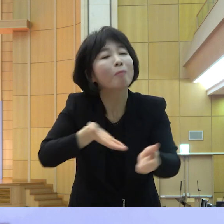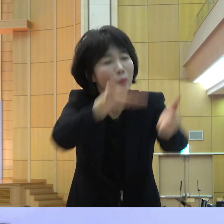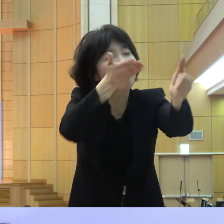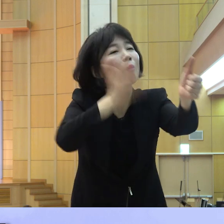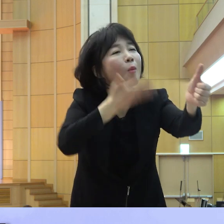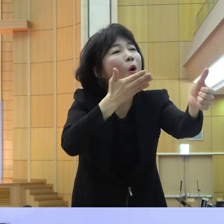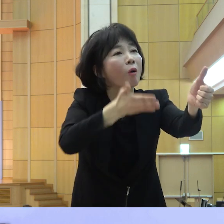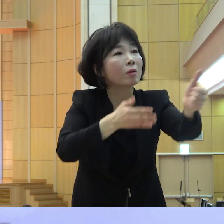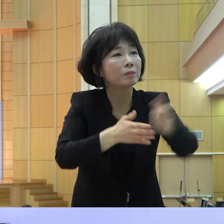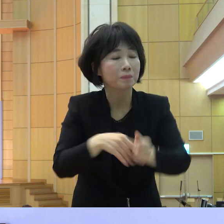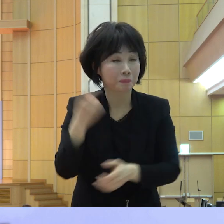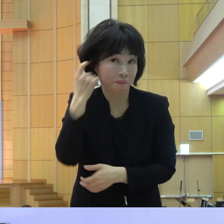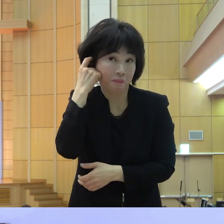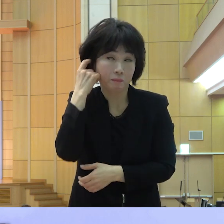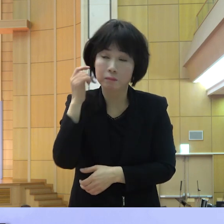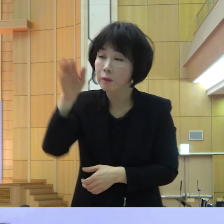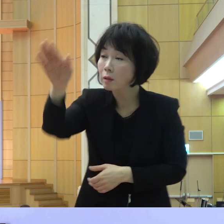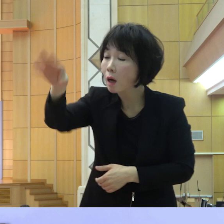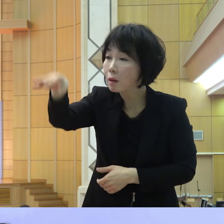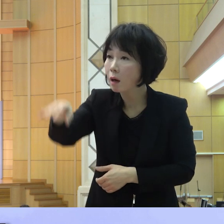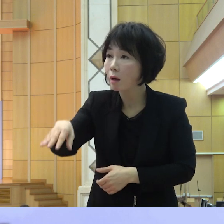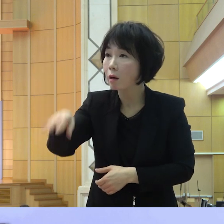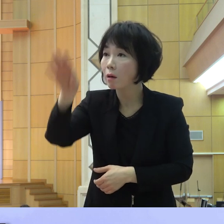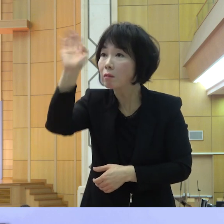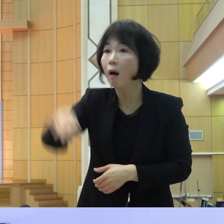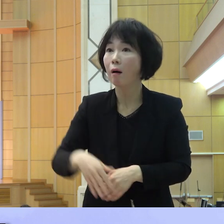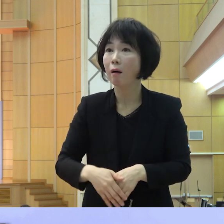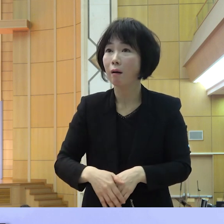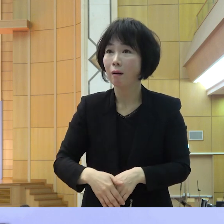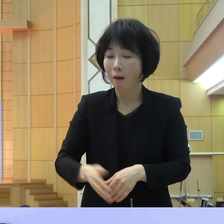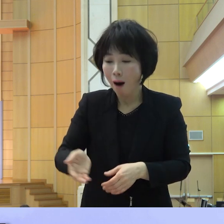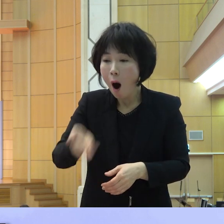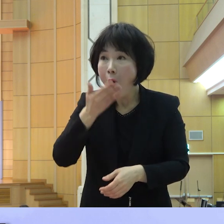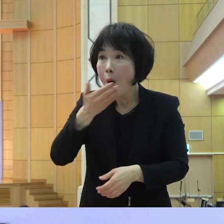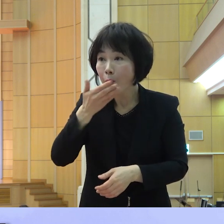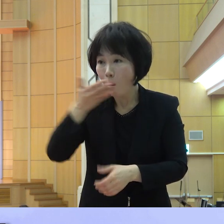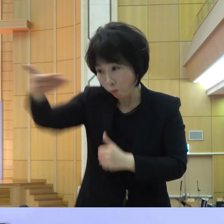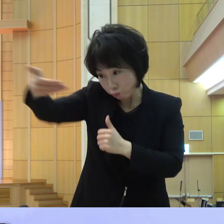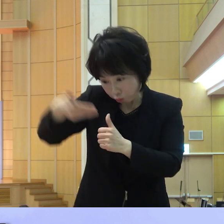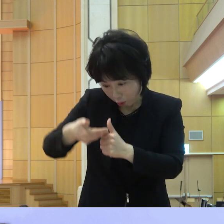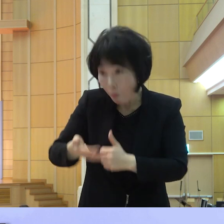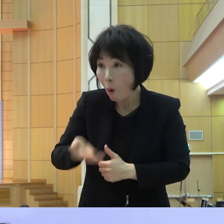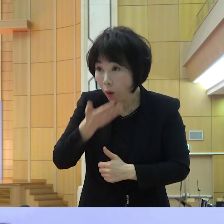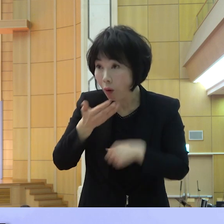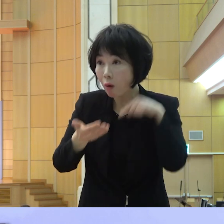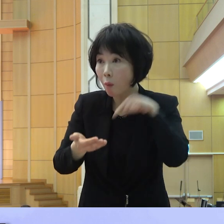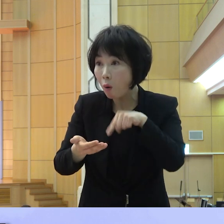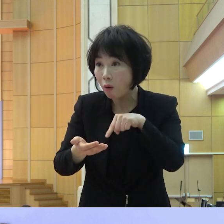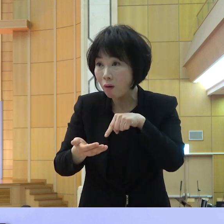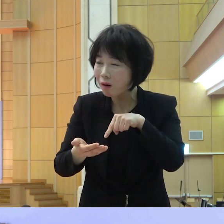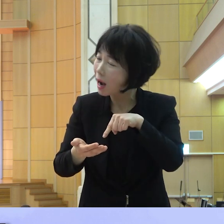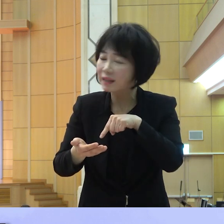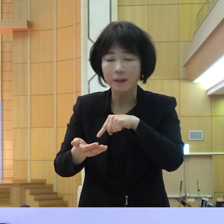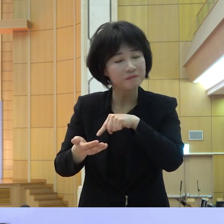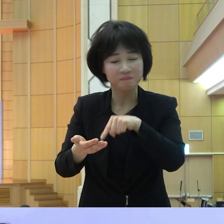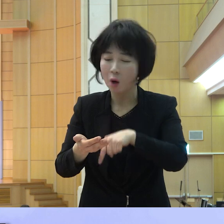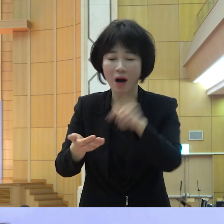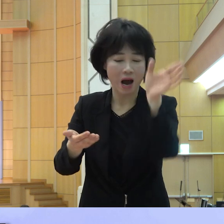너희가 알지 못하는, 너희가 지금 나에게 먹을 걸 가져와서 잡수시라고 했는데